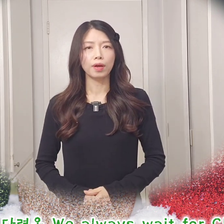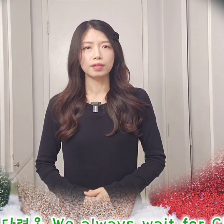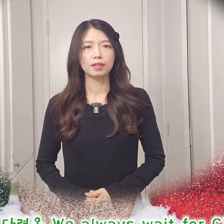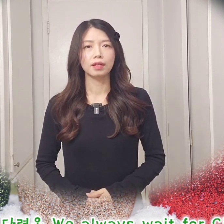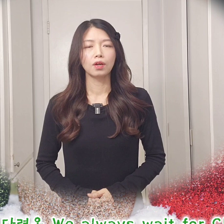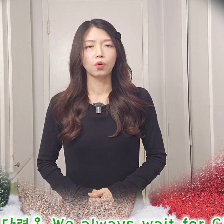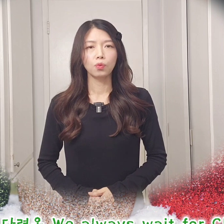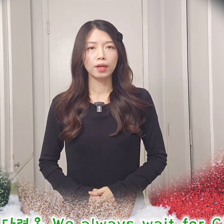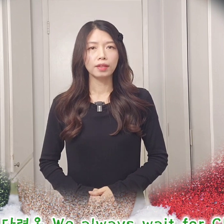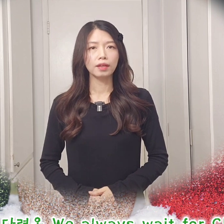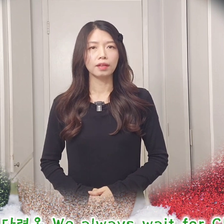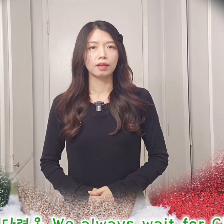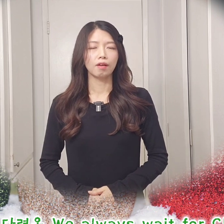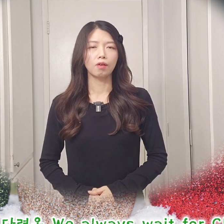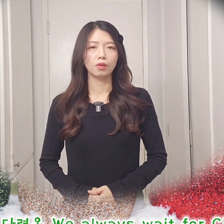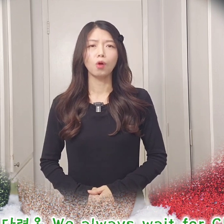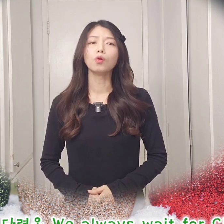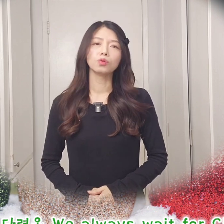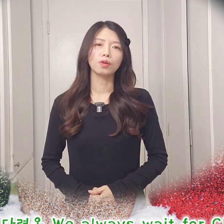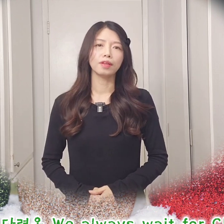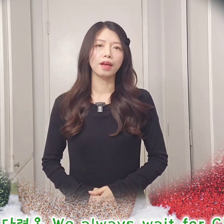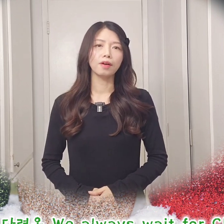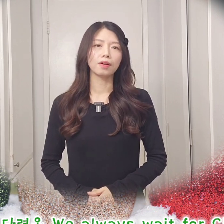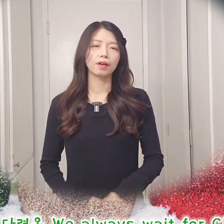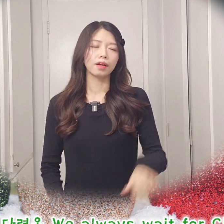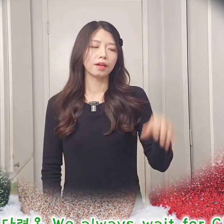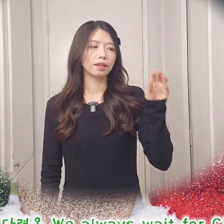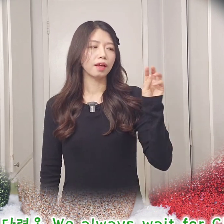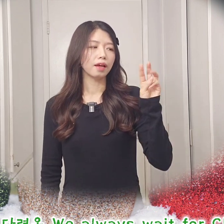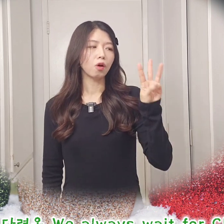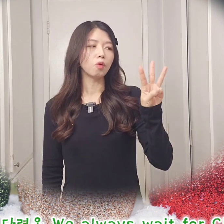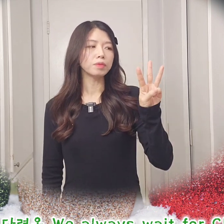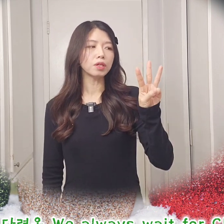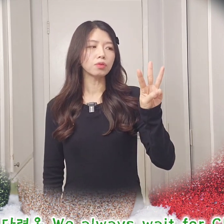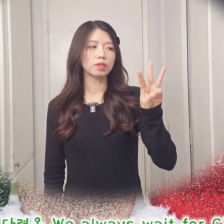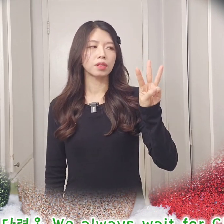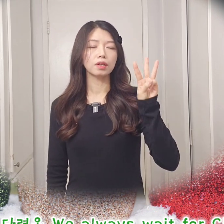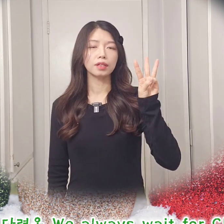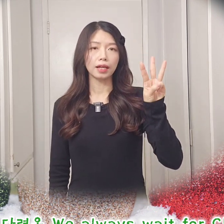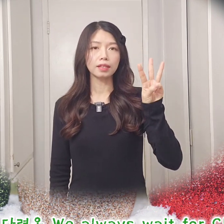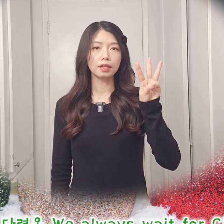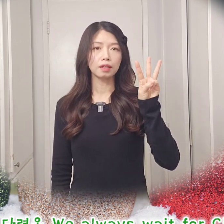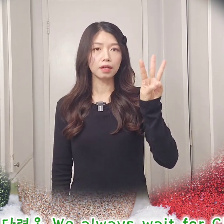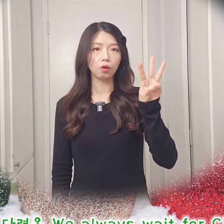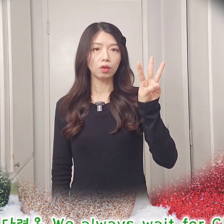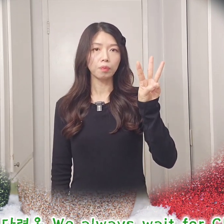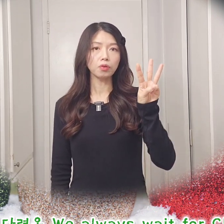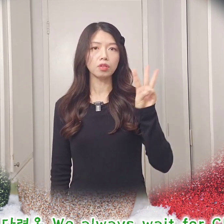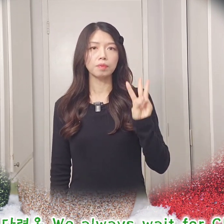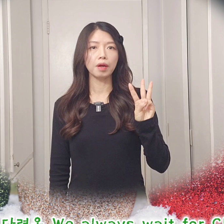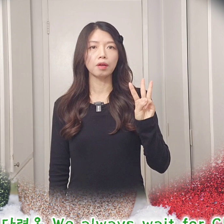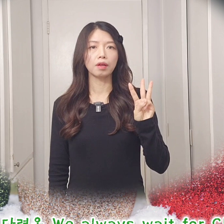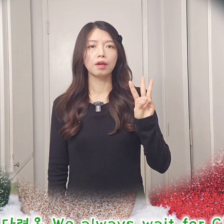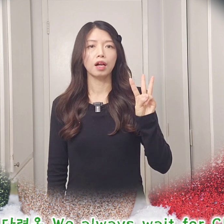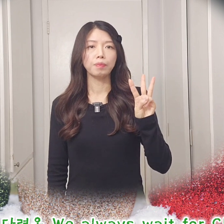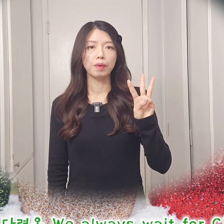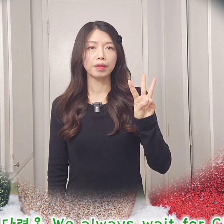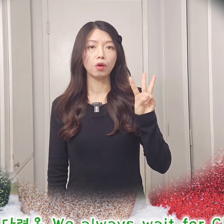always. we는 영어 수어인데요. 일단 검지중지 약지를 이렇게 펴주시면 알파벳